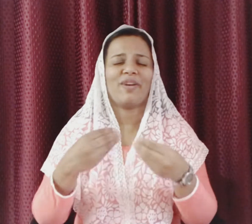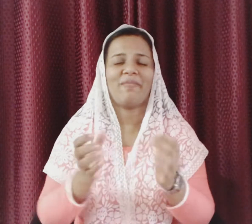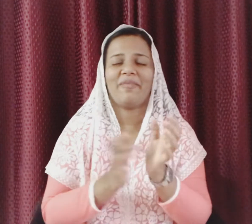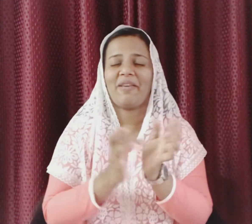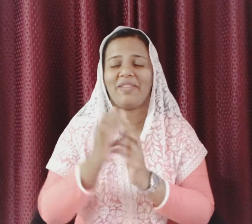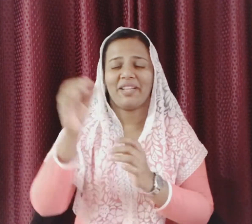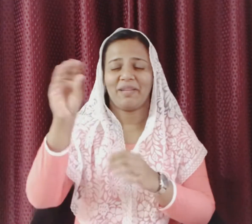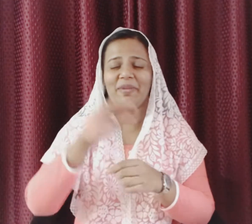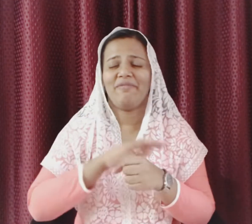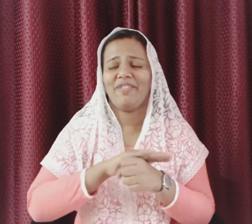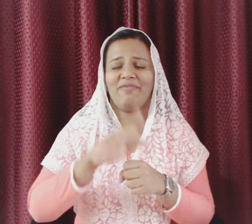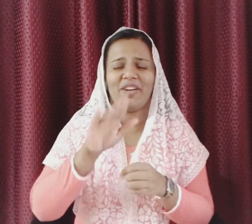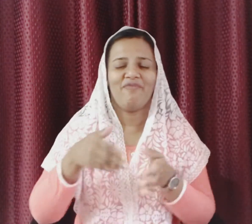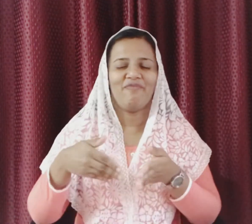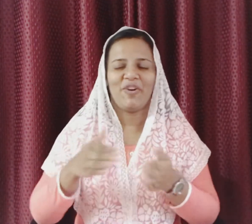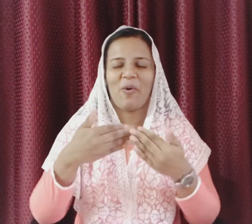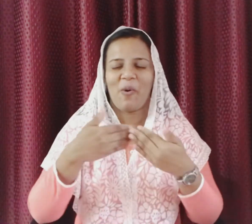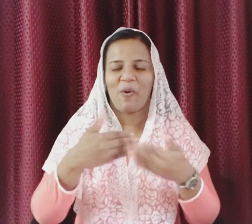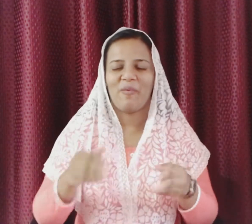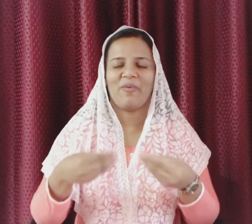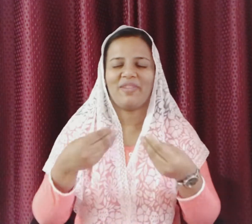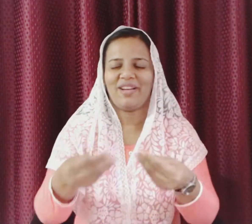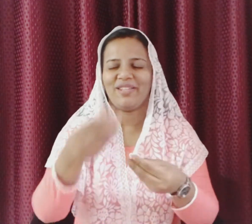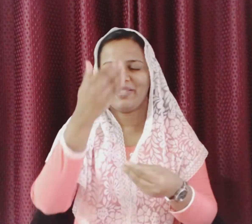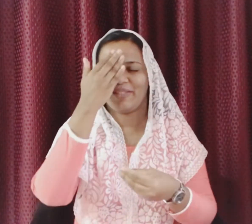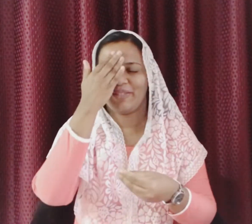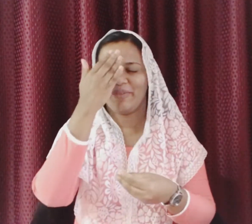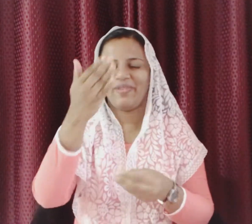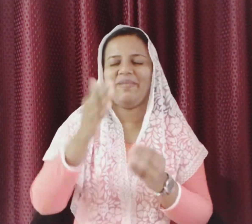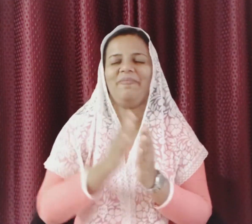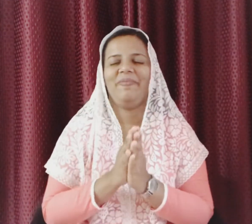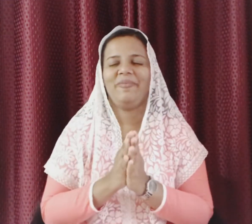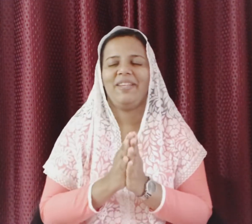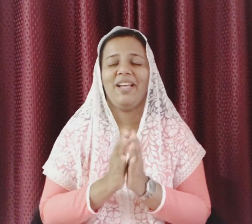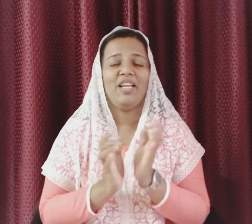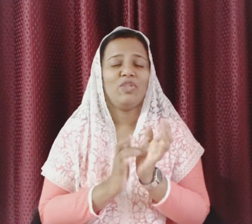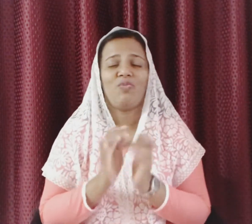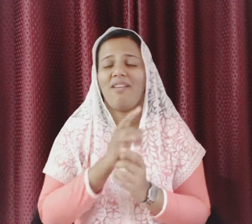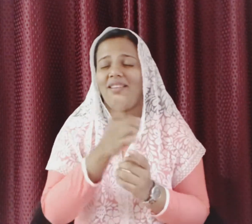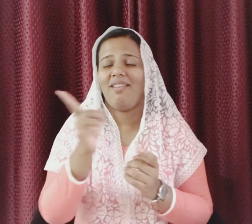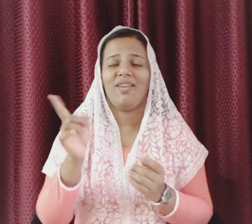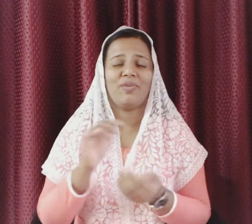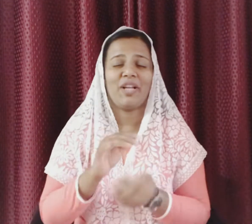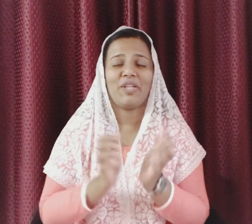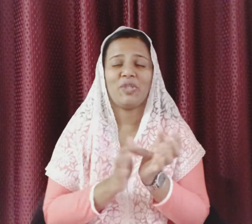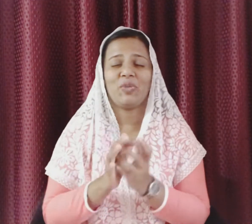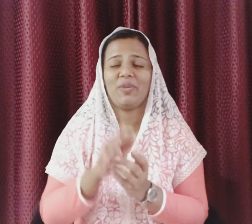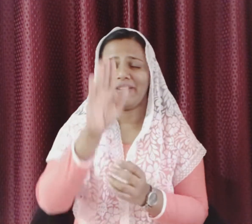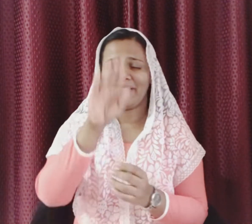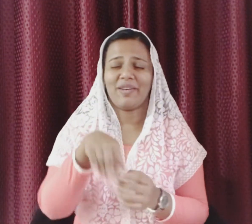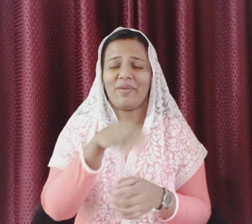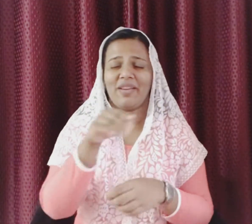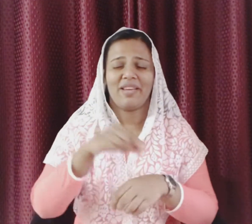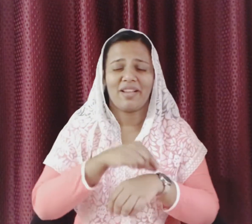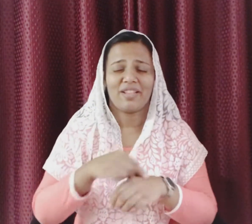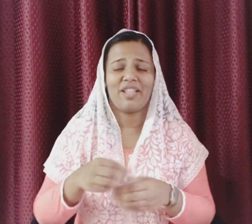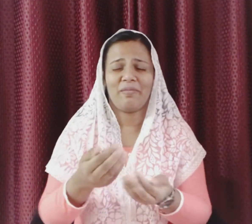നിറയട്ടെ എന്ന് പ്രാർത്ഥിക്കുന്നു. വഴികൾ തുറക്കുന്ന കർത്താവിന് ഞങ്ങൾ നന്ദി പറയുന്നു. ഈ പകൽക്കാലം തൻ്റെ കുഞ്ഞുങ്ങളെ ആ കാൽവരി രക്തത്താൽ മറച്ചുകൊള്ളണമെന്ന് പ്രാർത്ഥിക്കുന്നു.